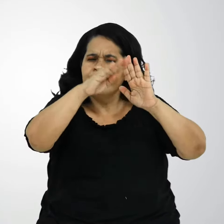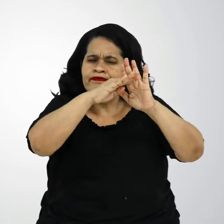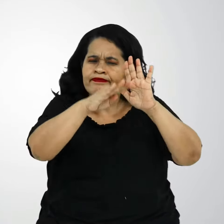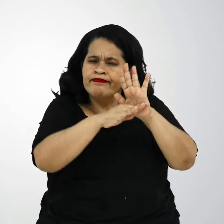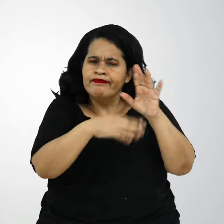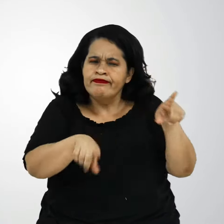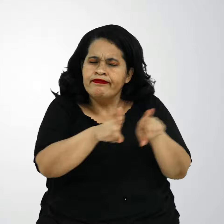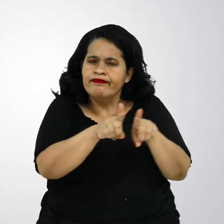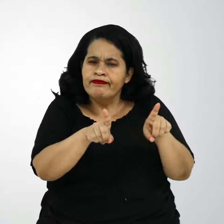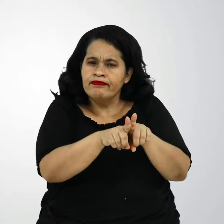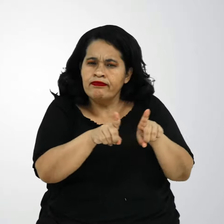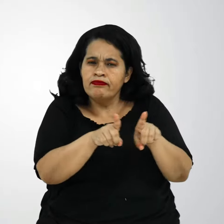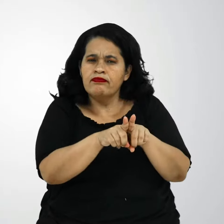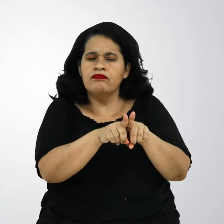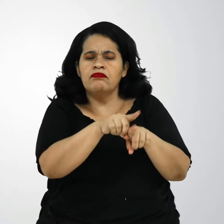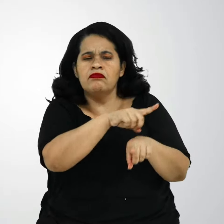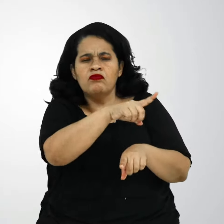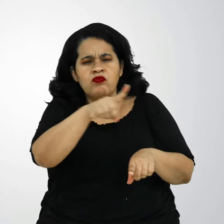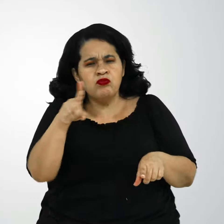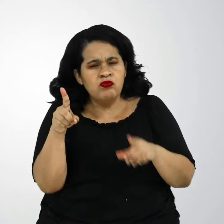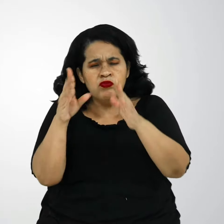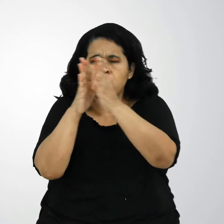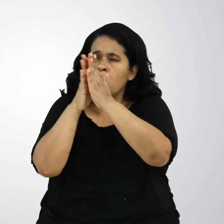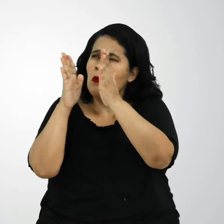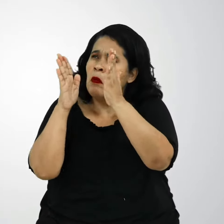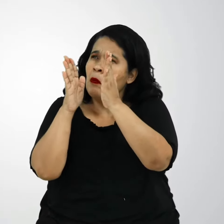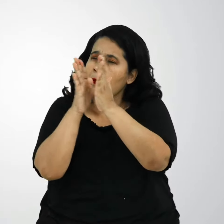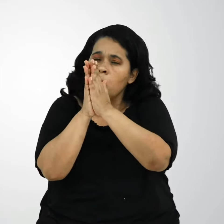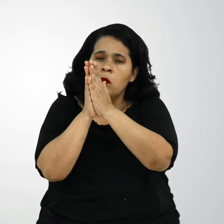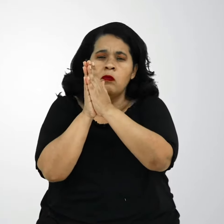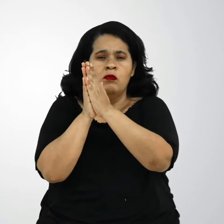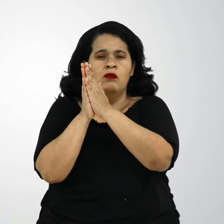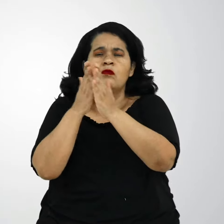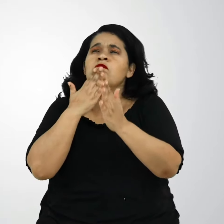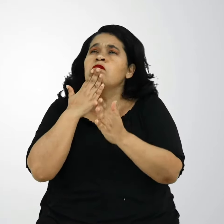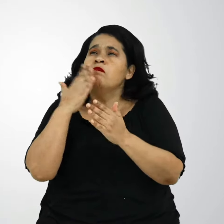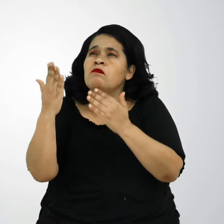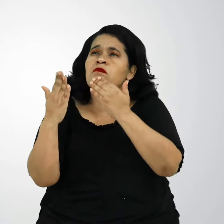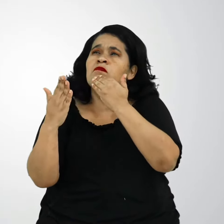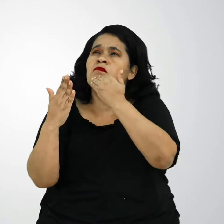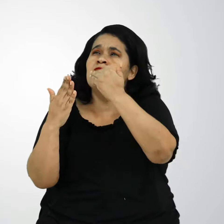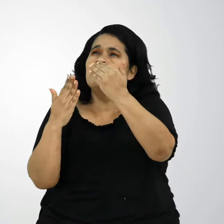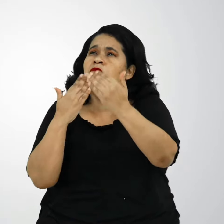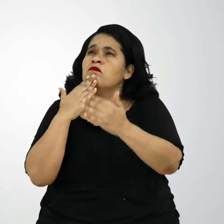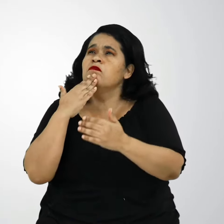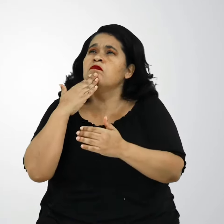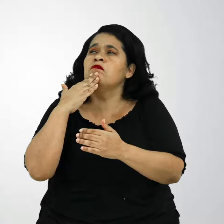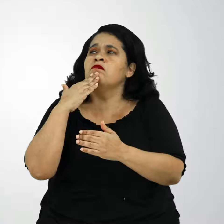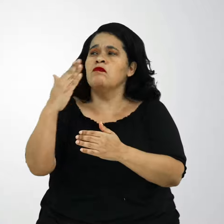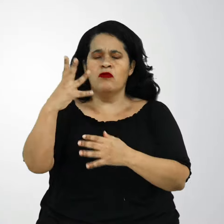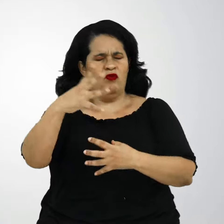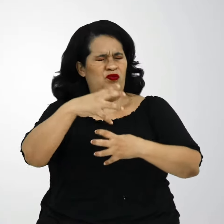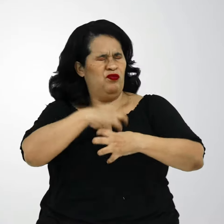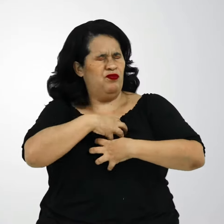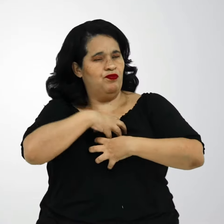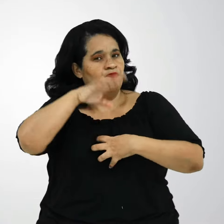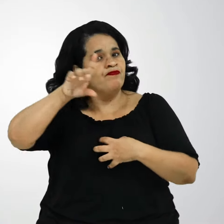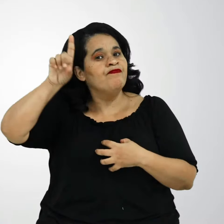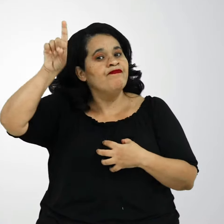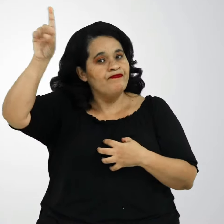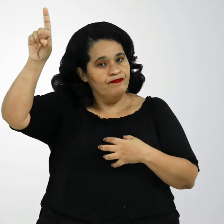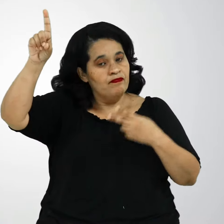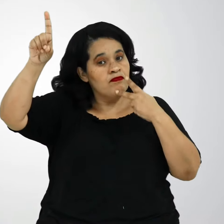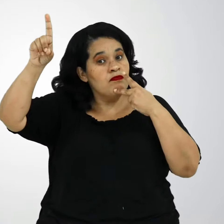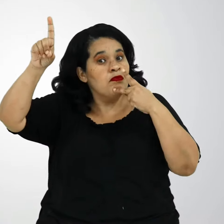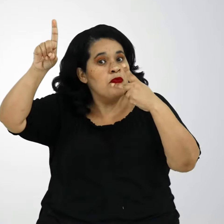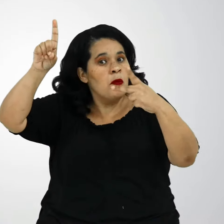mim, buscar-me-eis e me achareis, quando me buscar de todo o vosso coração. E ali há uma promessa de trazer